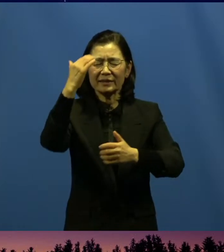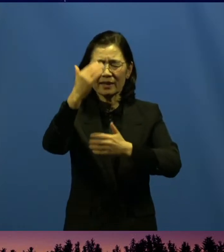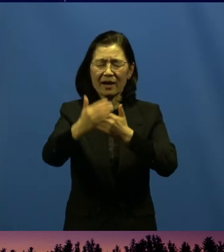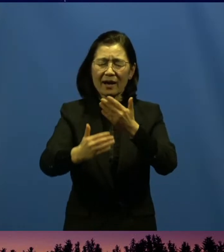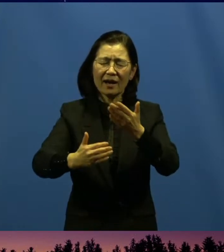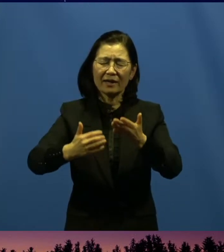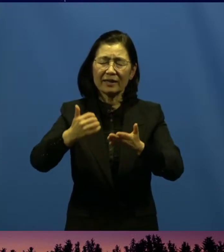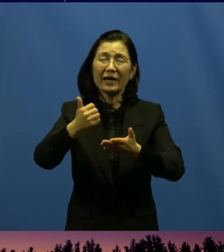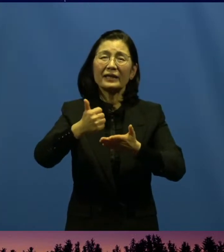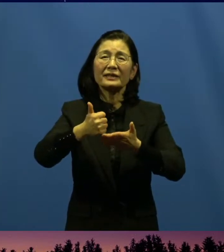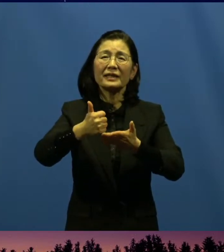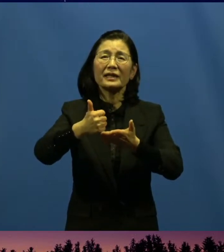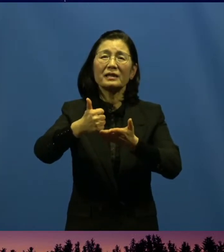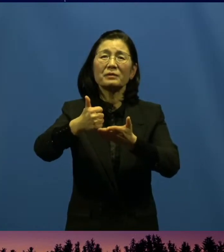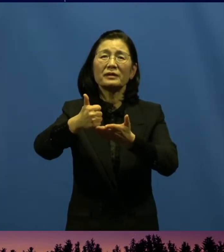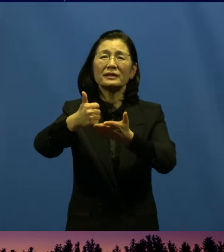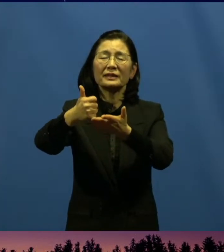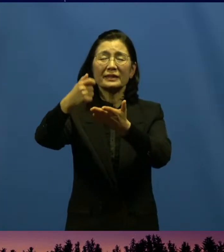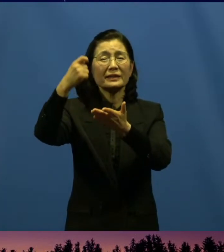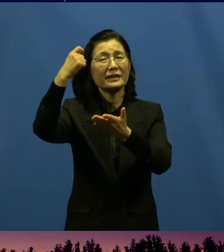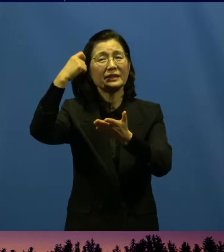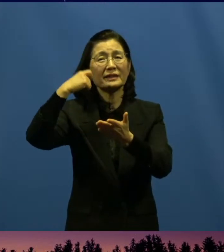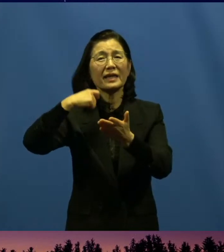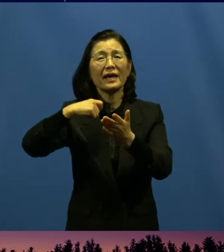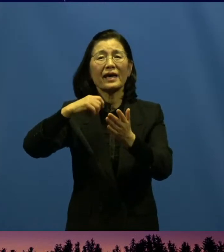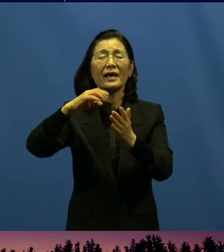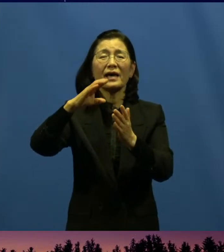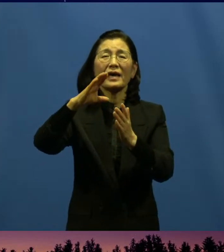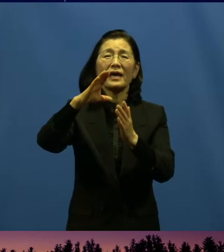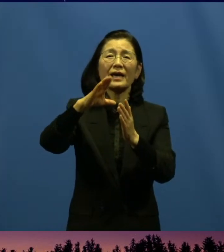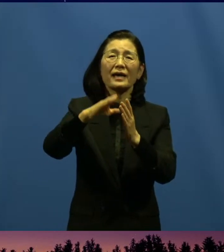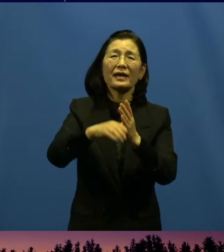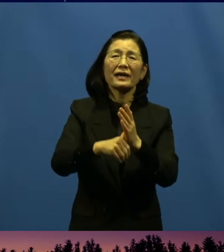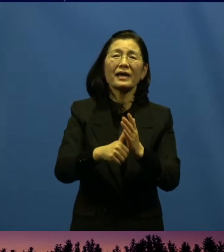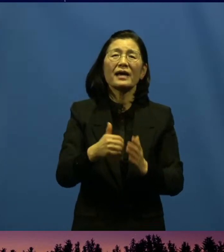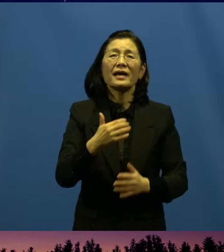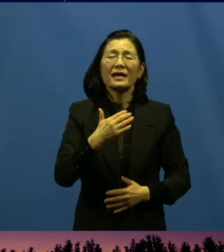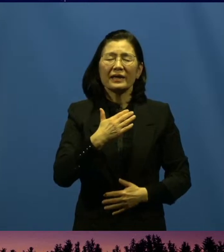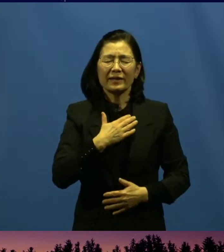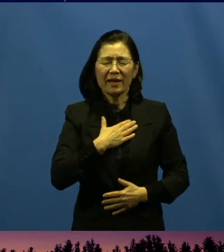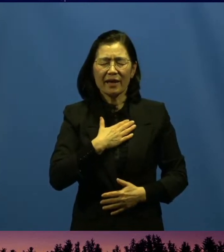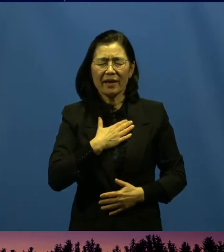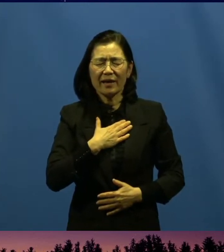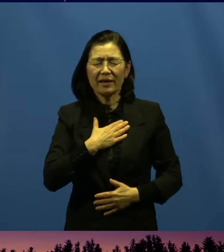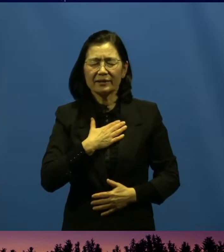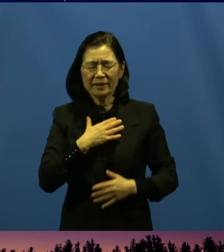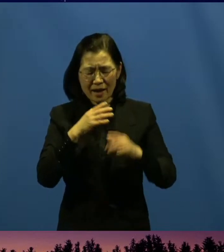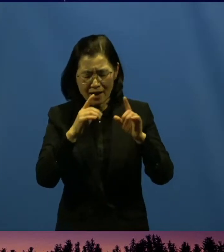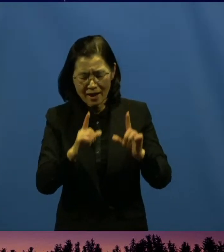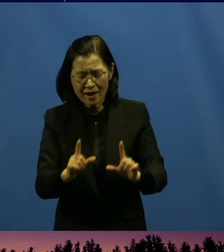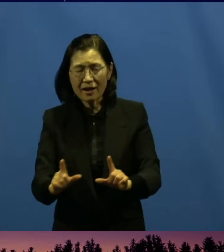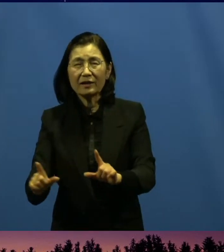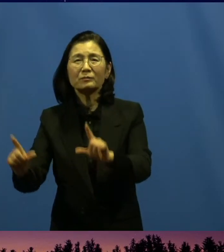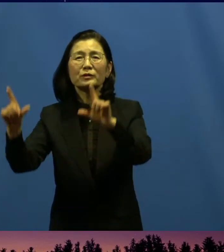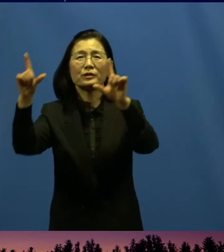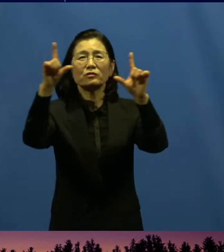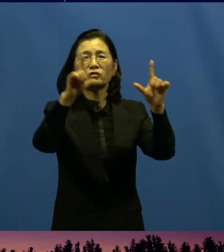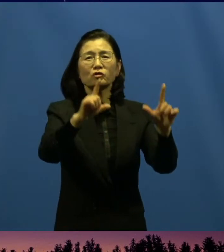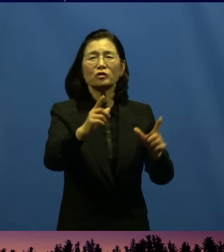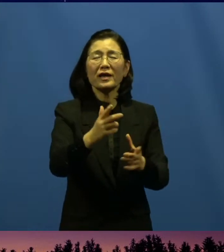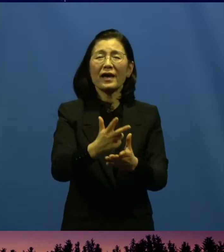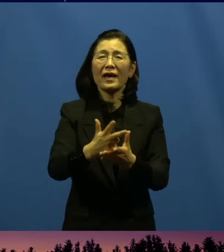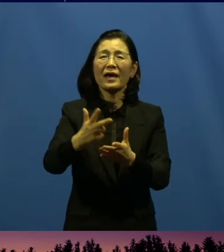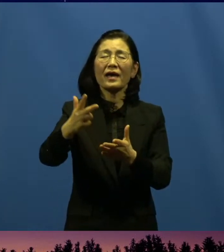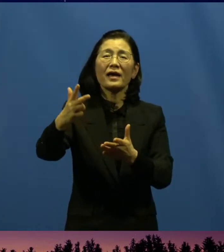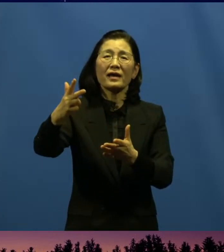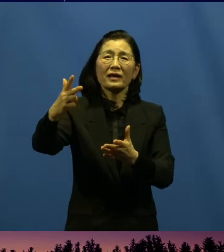살아계신 하나님을 느낄 때 내 삶은 주의